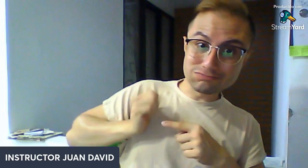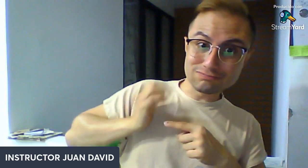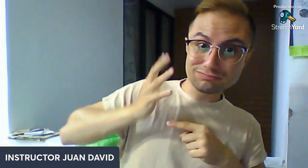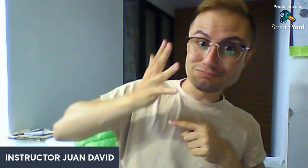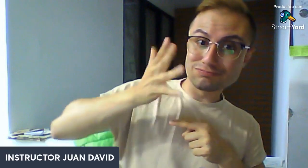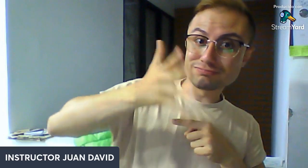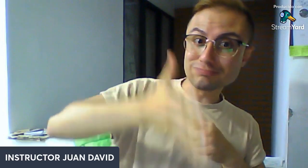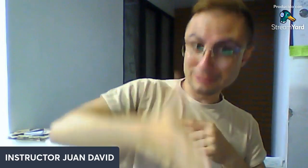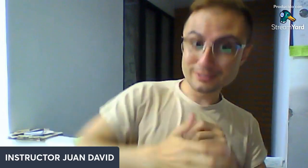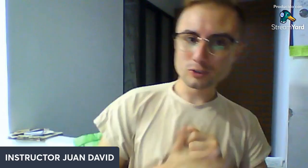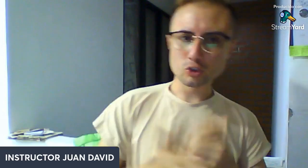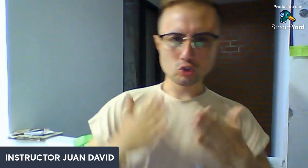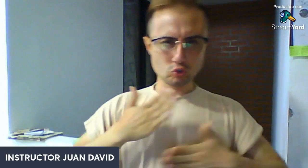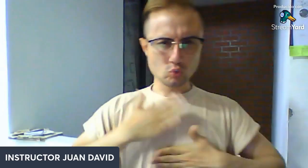yo, voy a escoger un animal